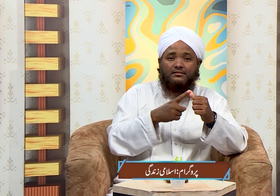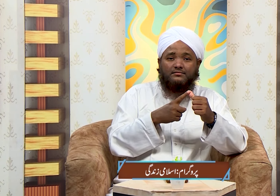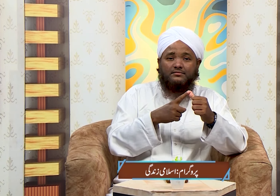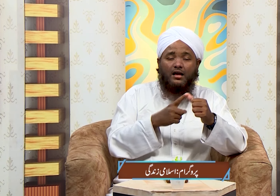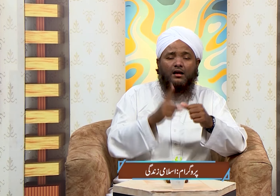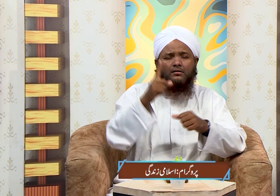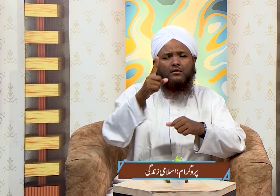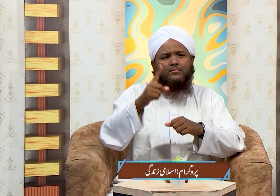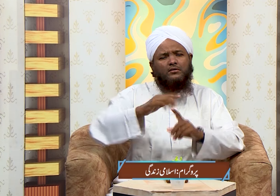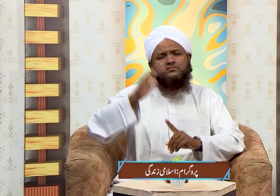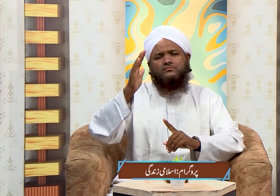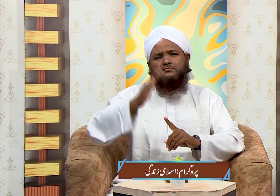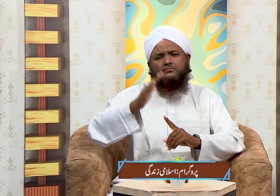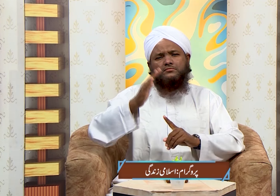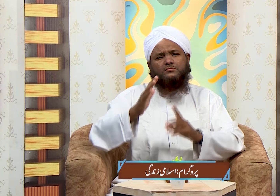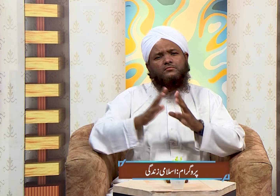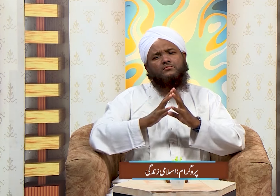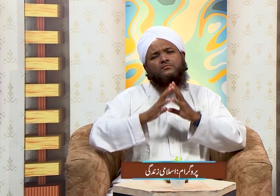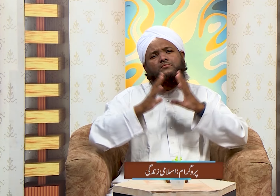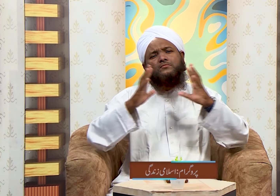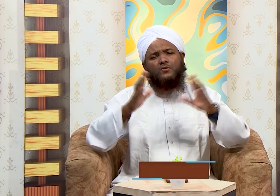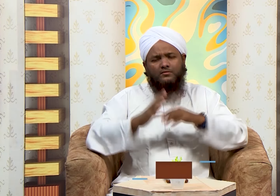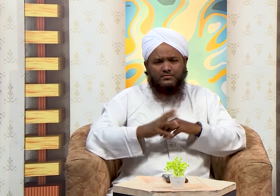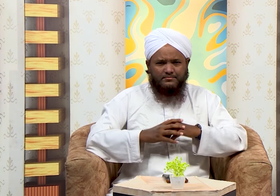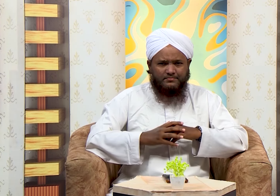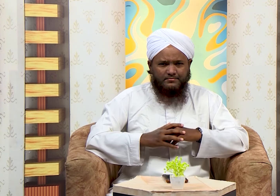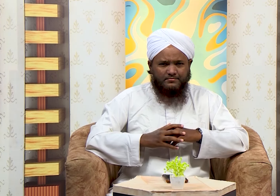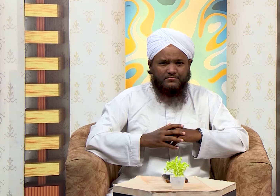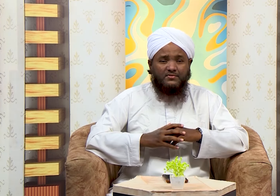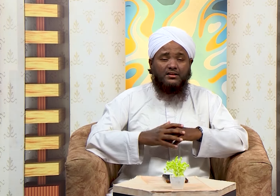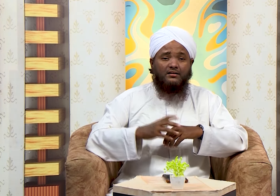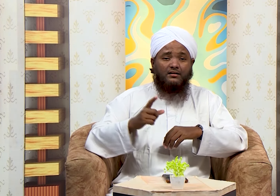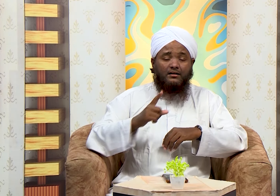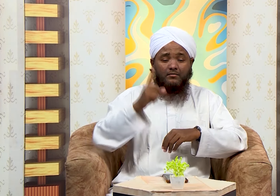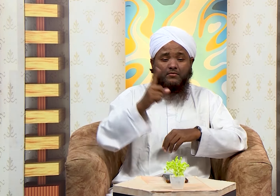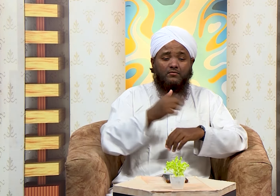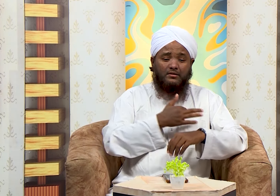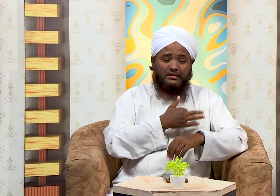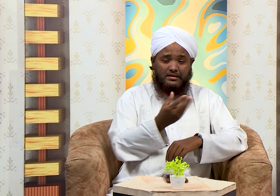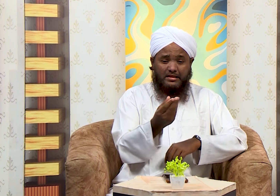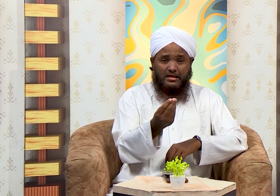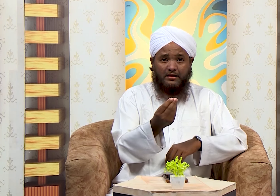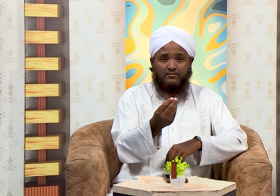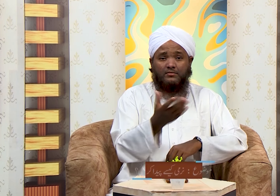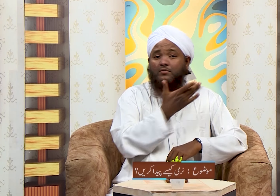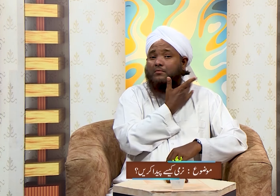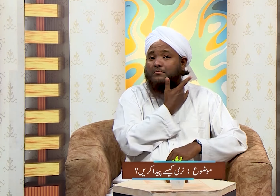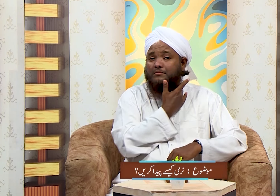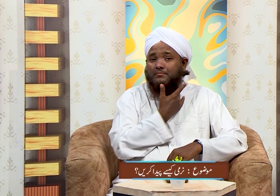اللہ پاک رفیق ہے اور رف یعنی نرمی کو پسند فرماتا ہے اللہ پاک رفیق ہے اور رف یعنی